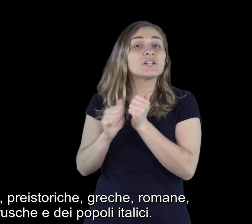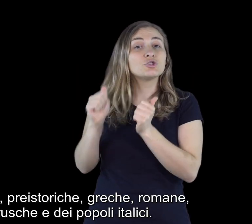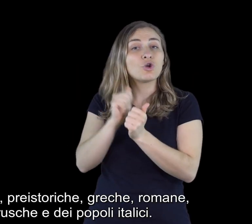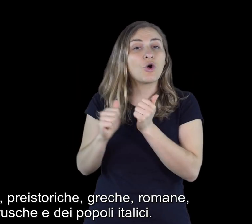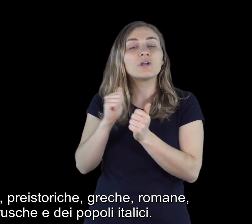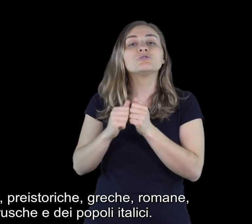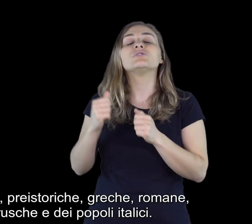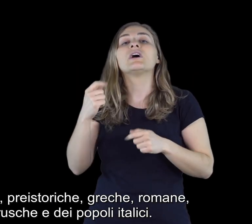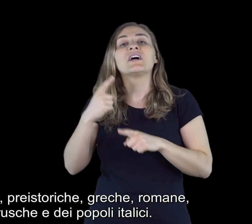italici